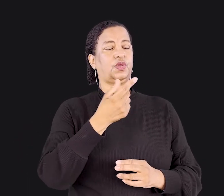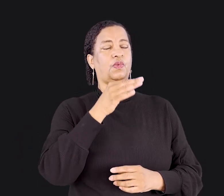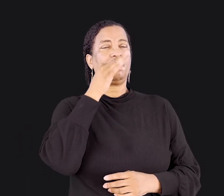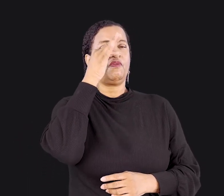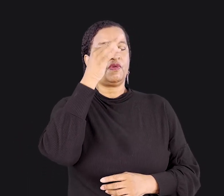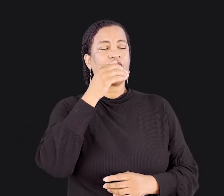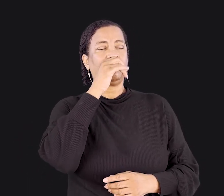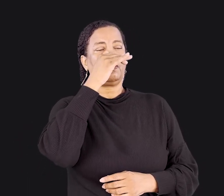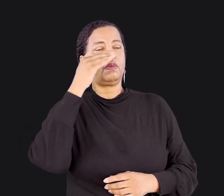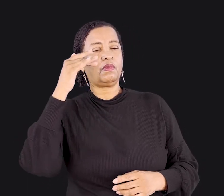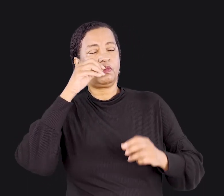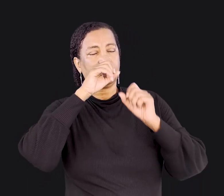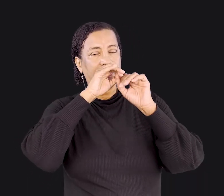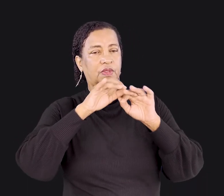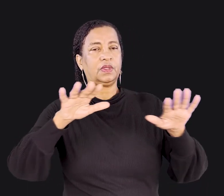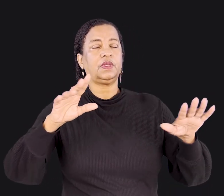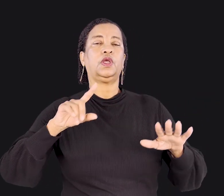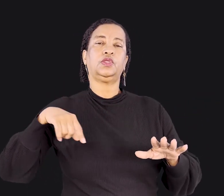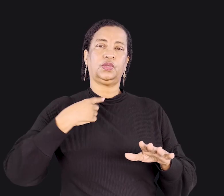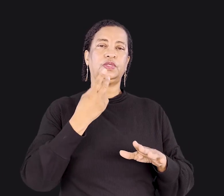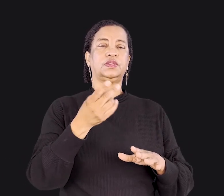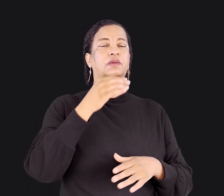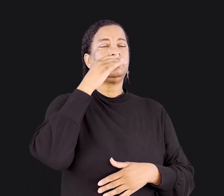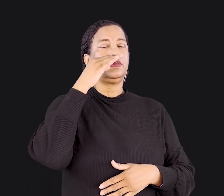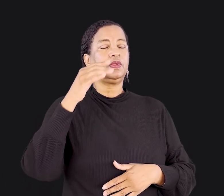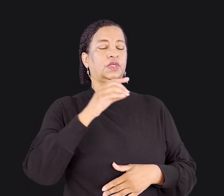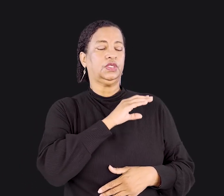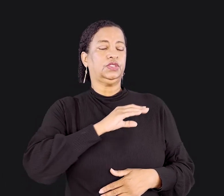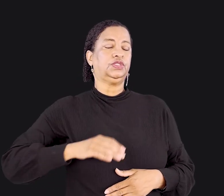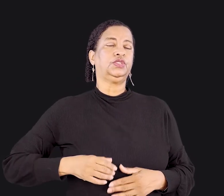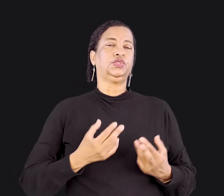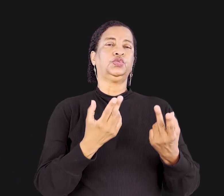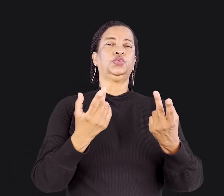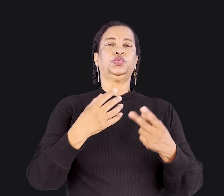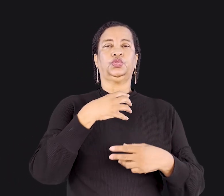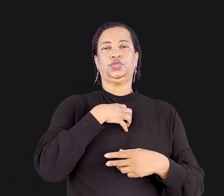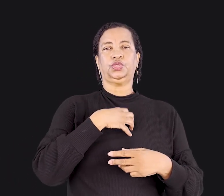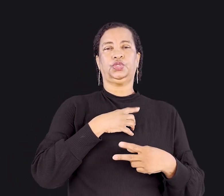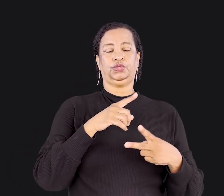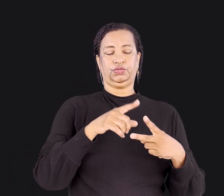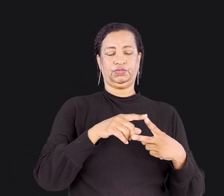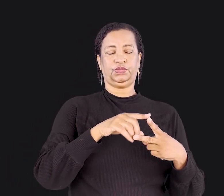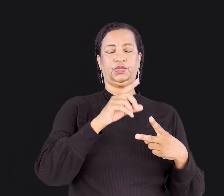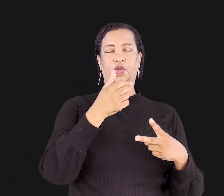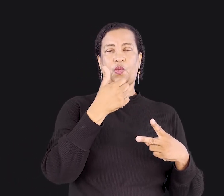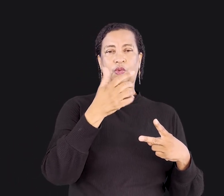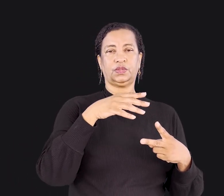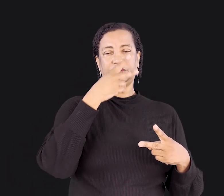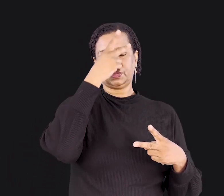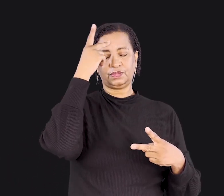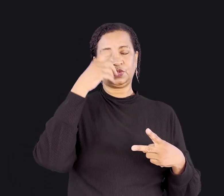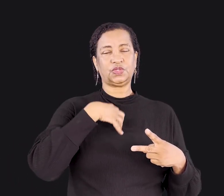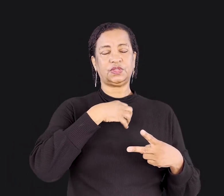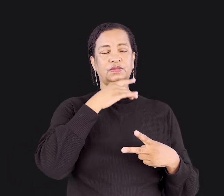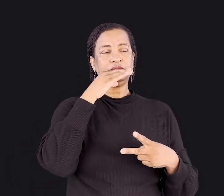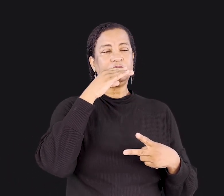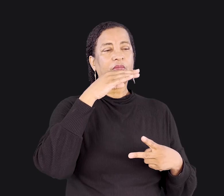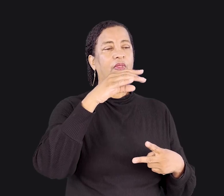a fragrância de Cristo exalada de duas maneiras. A primeira é quando as pessoas sentem a fragrância de Cristo saindo de nossa vida e isso